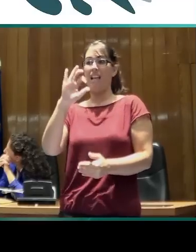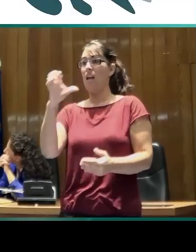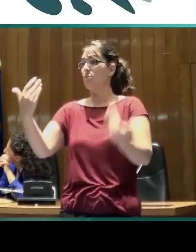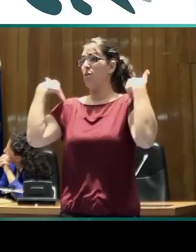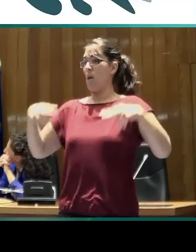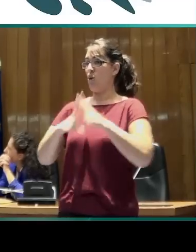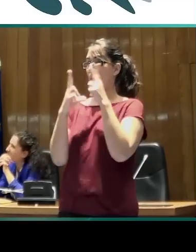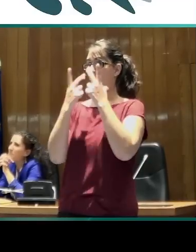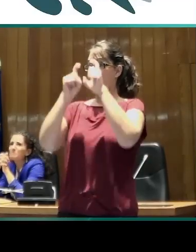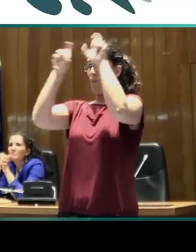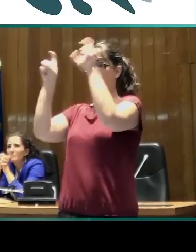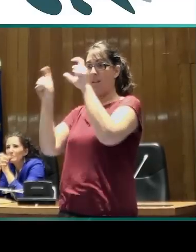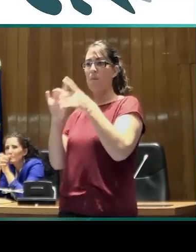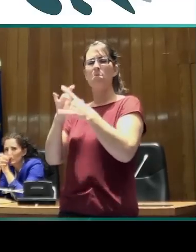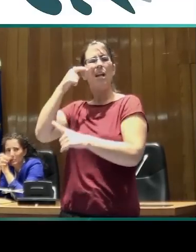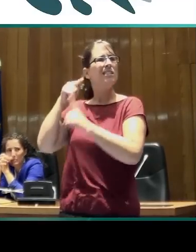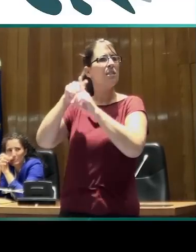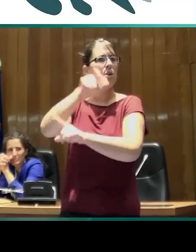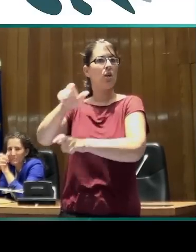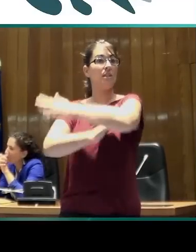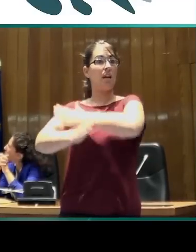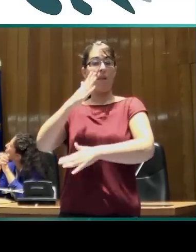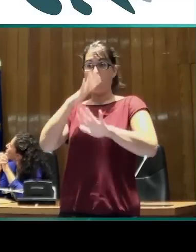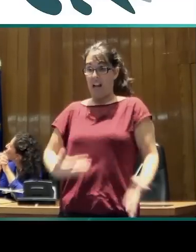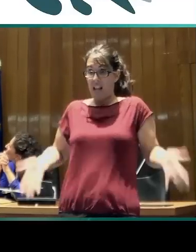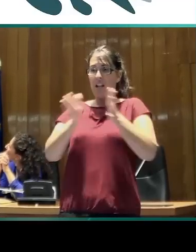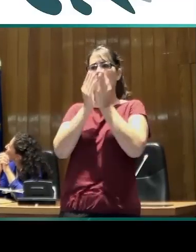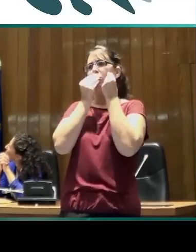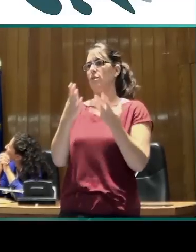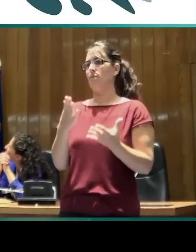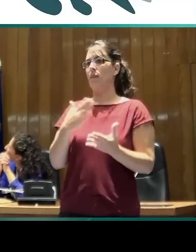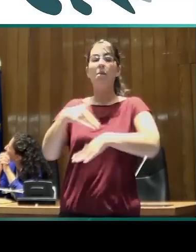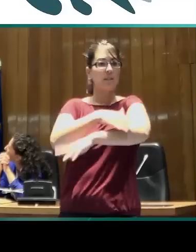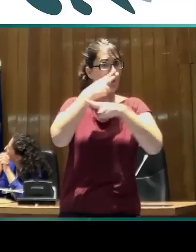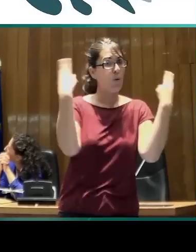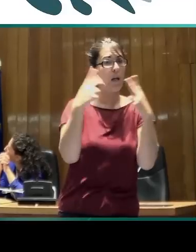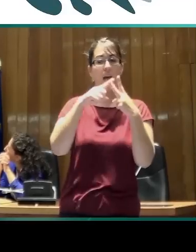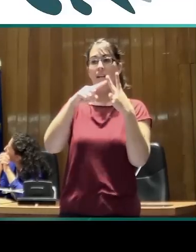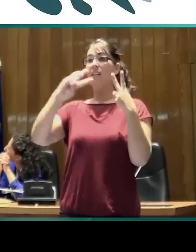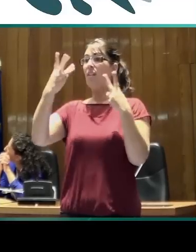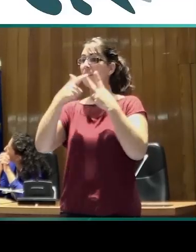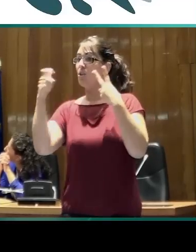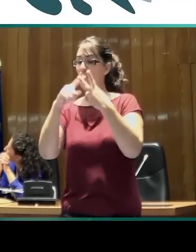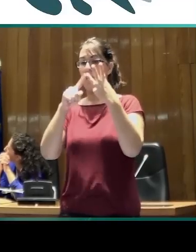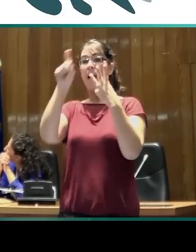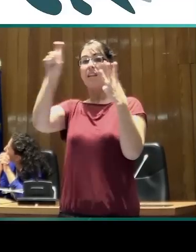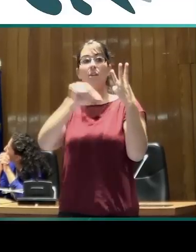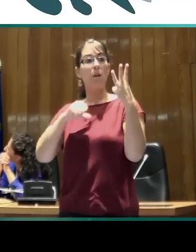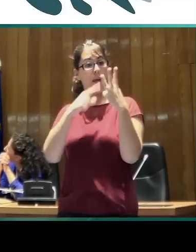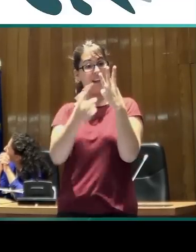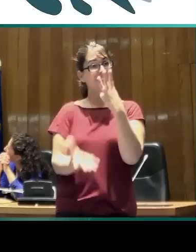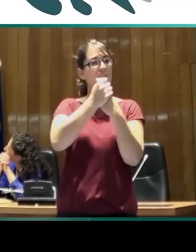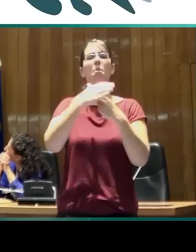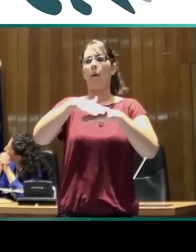dirigida a las personas con discapacidad. En otras palabras, administración pública, tercer sector y entidades privadas, como no, construyendo